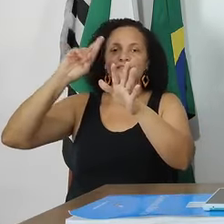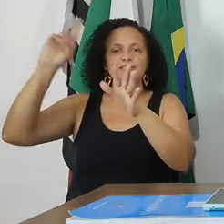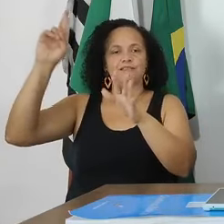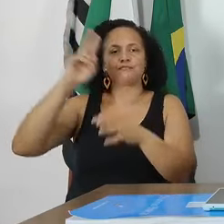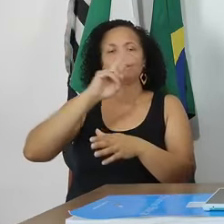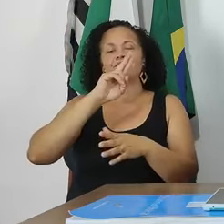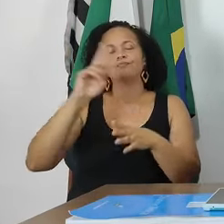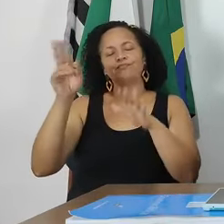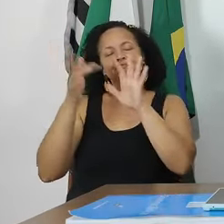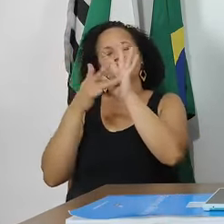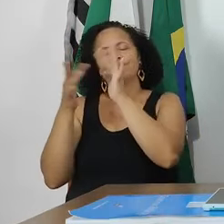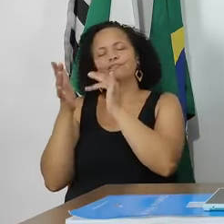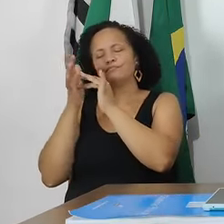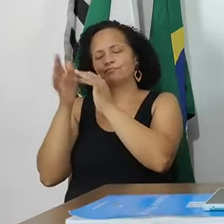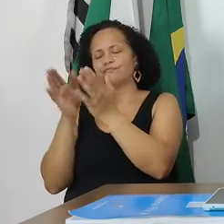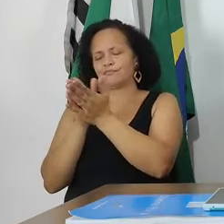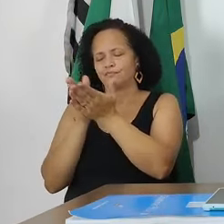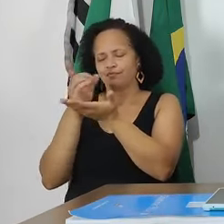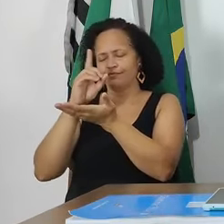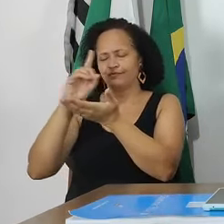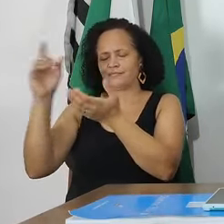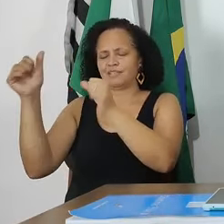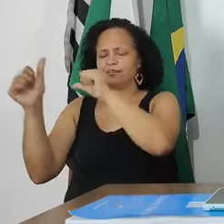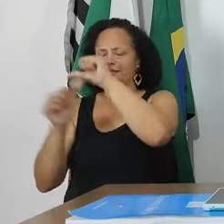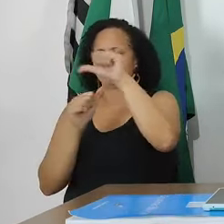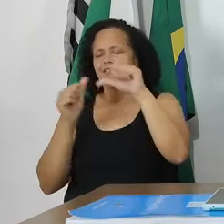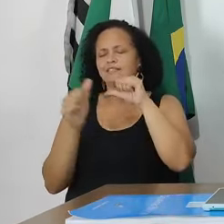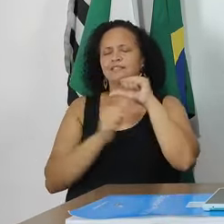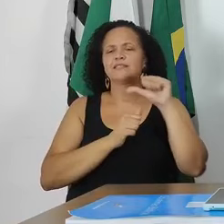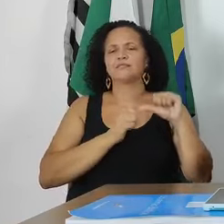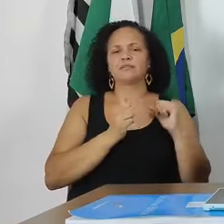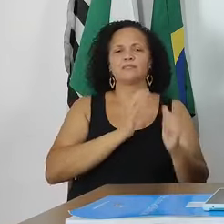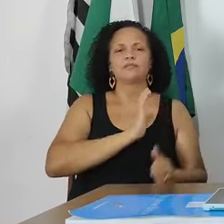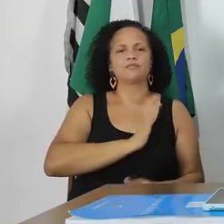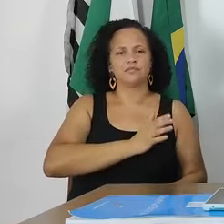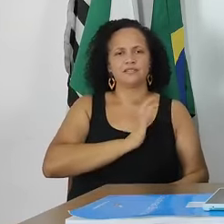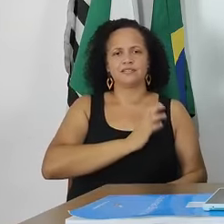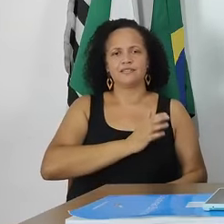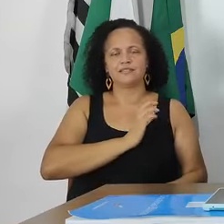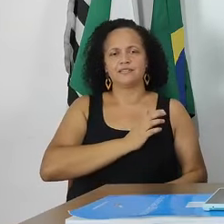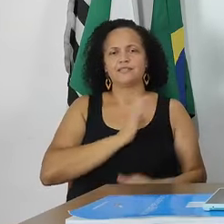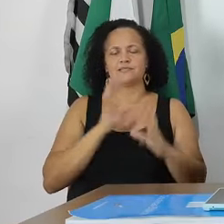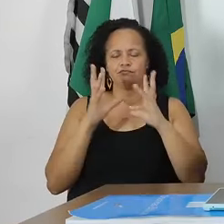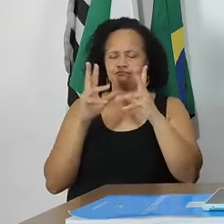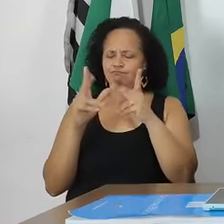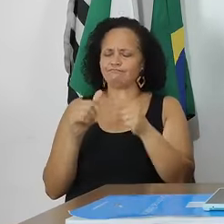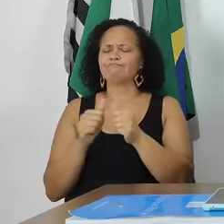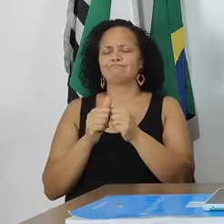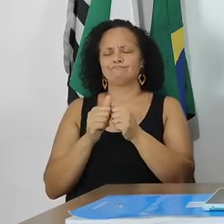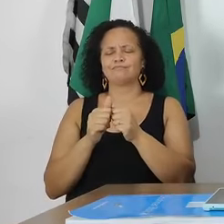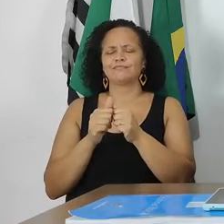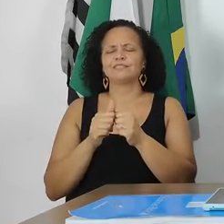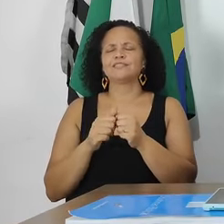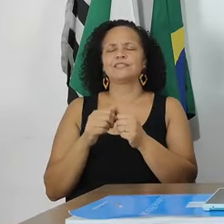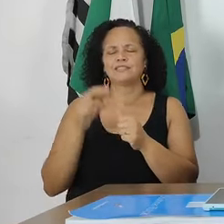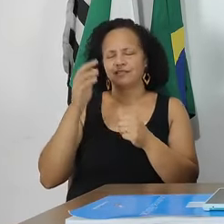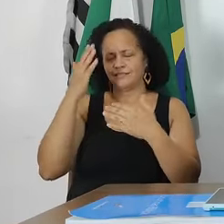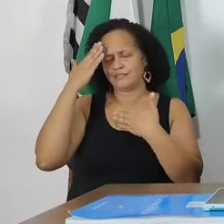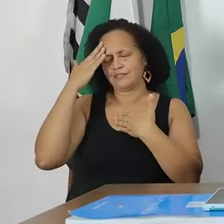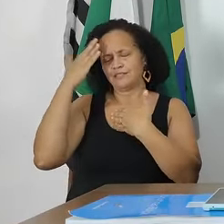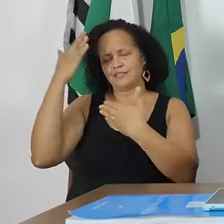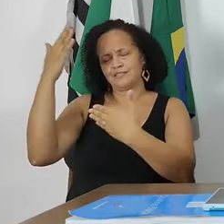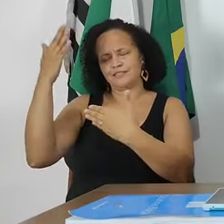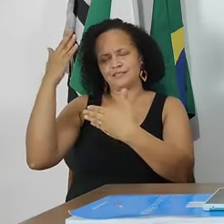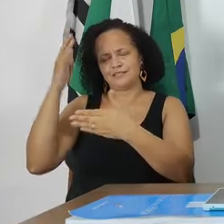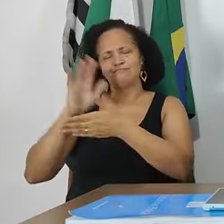fale grandemente, assim como o Senhor ministrou no meu coração, fale grandemente na vida dos meus irmãos, Pai. E eu já te